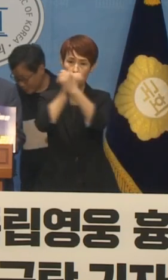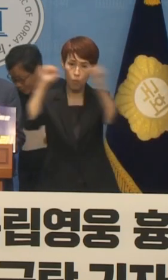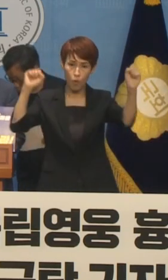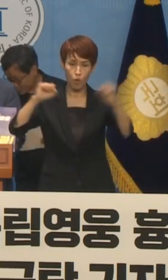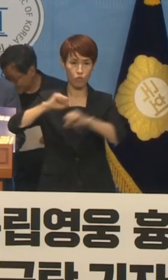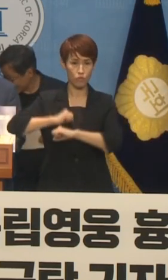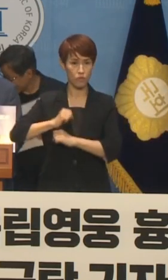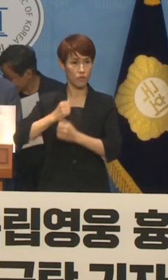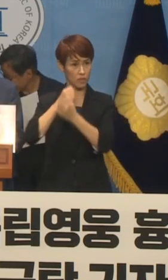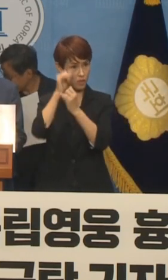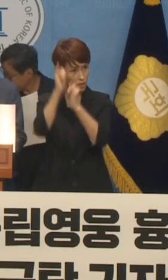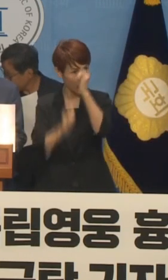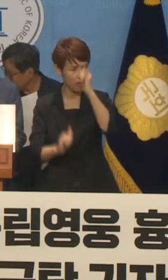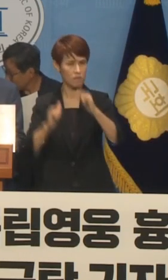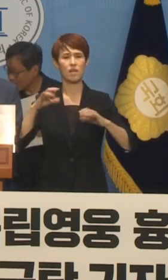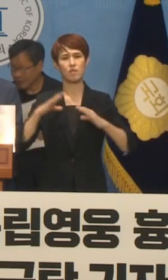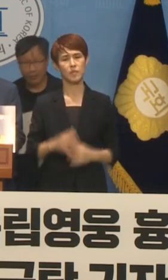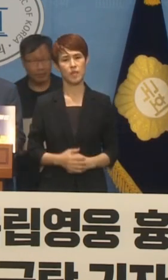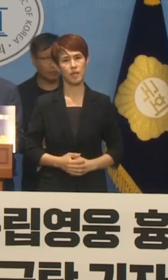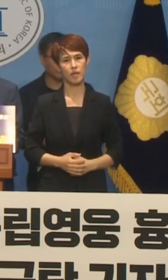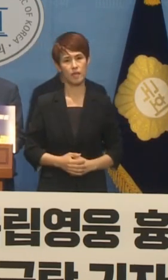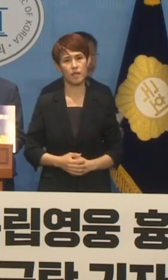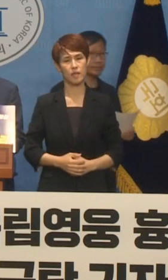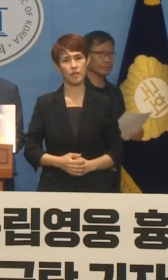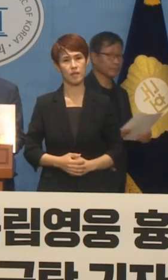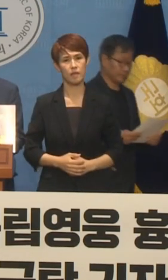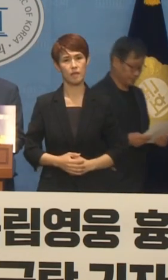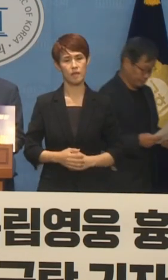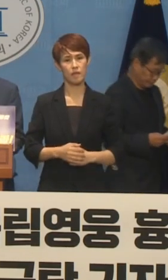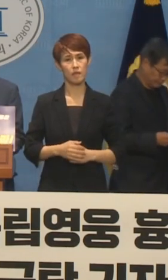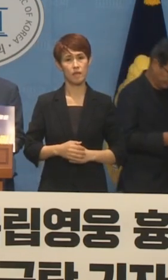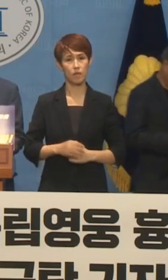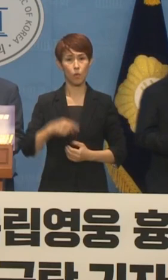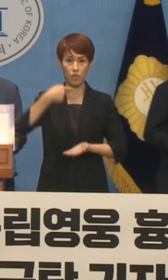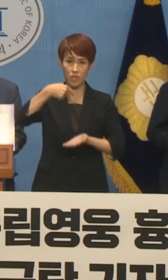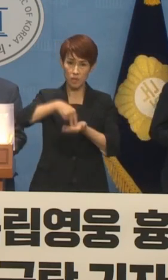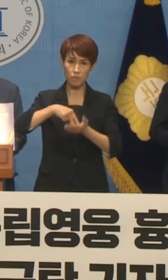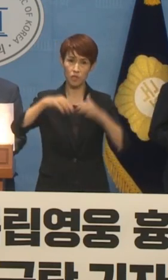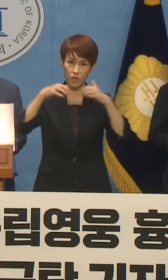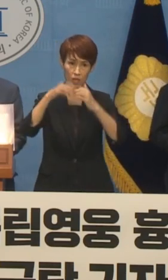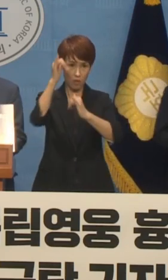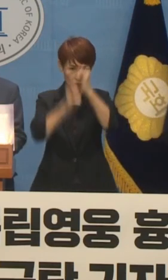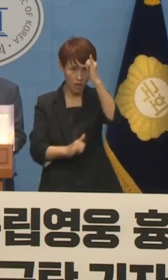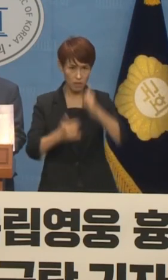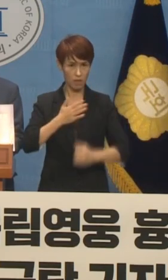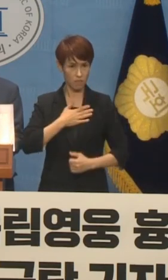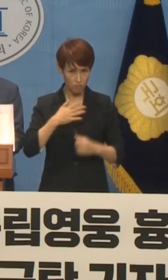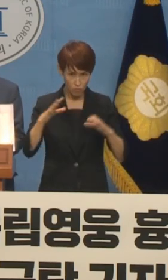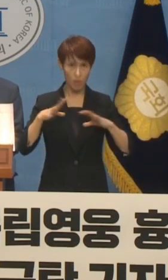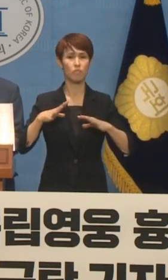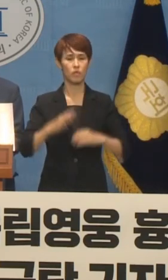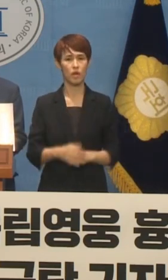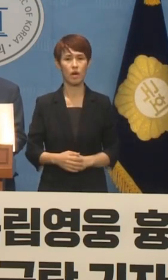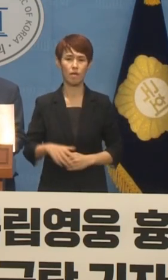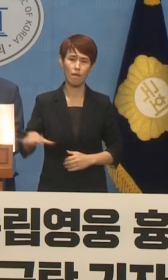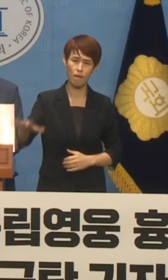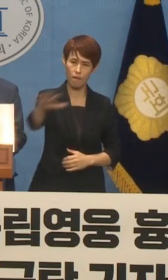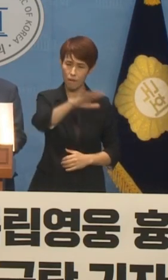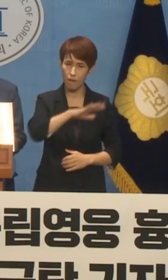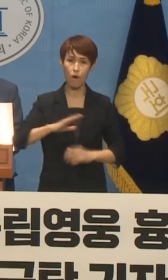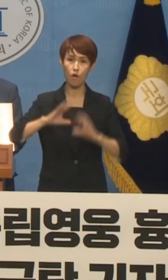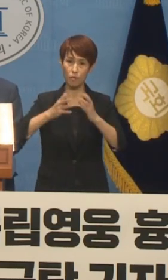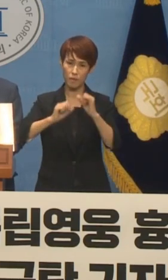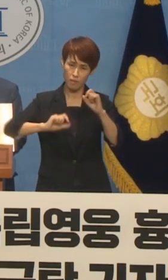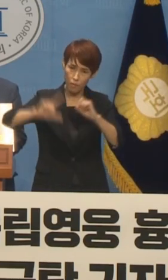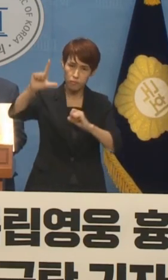자랑스럽습니다. 독립운동의 역사, 독립전쟁의 역사 자랑스럽습니다. 저뿐만이 아니라 대부분의 대한민국 국민이